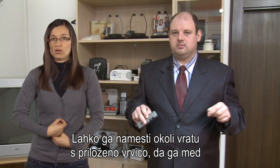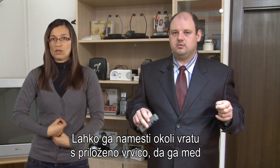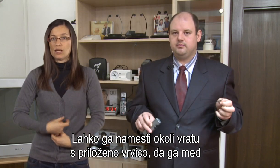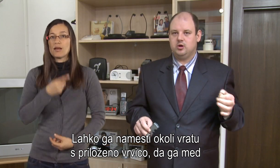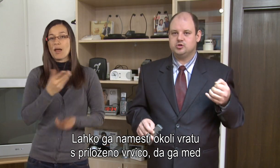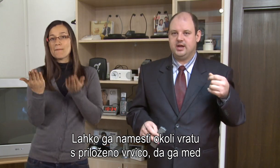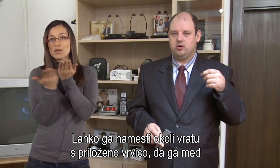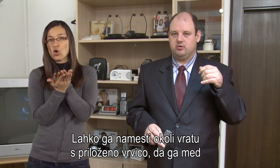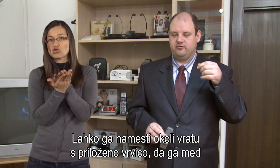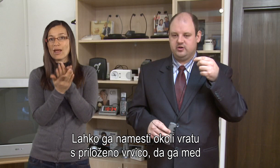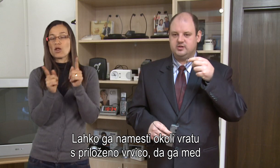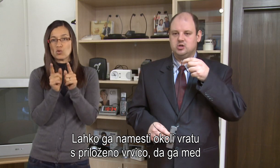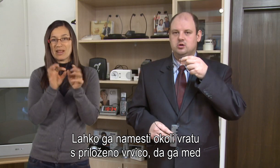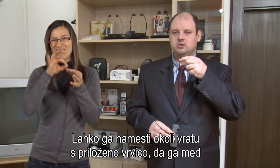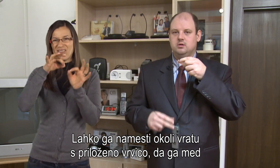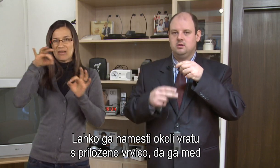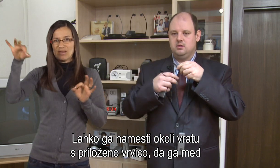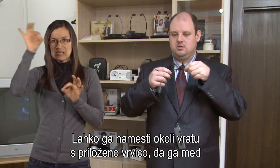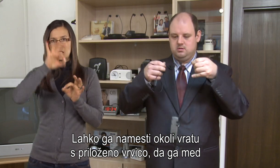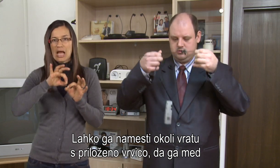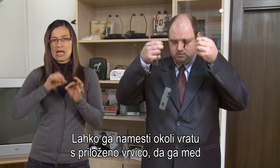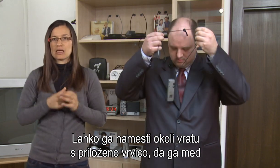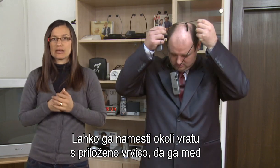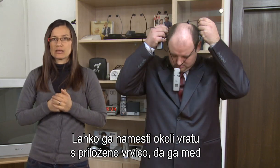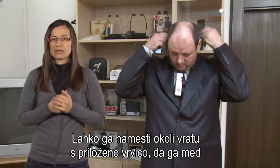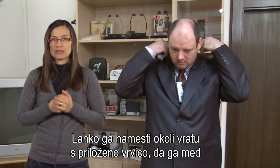z priloženo vrvico,